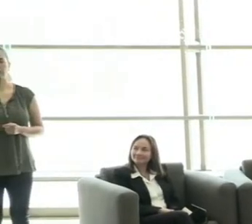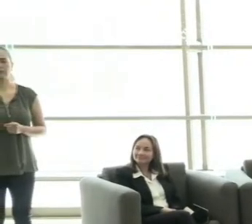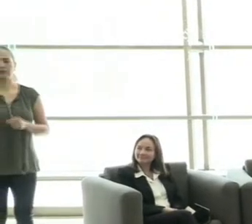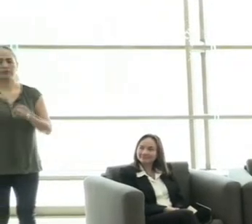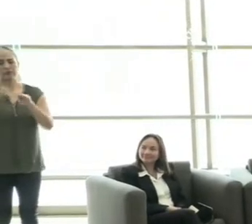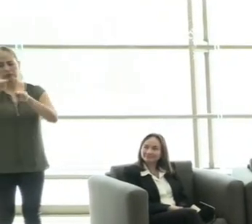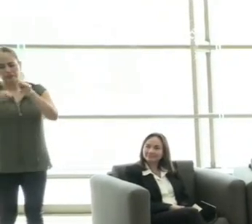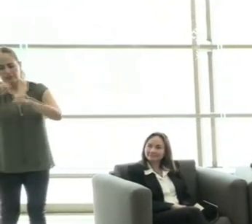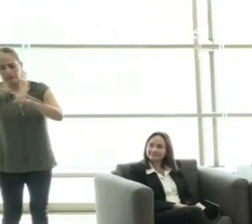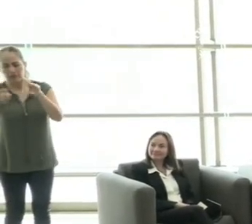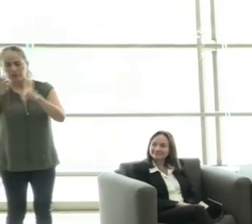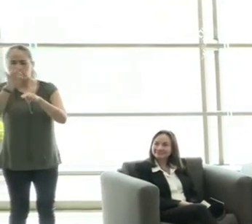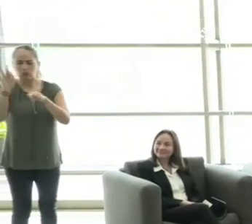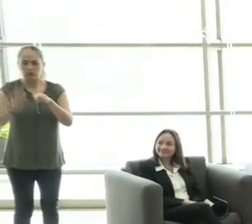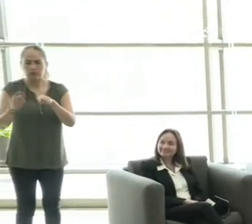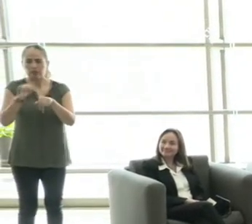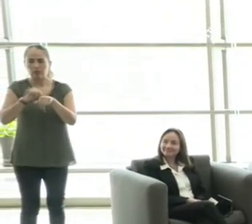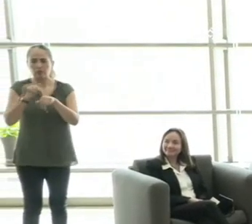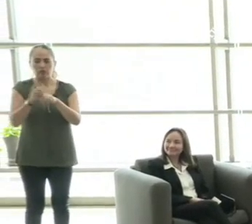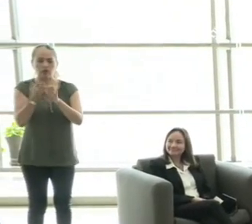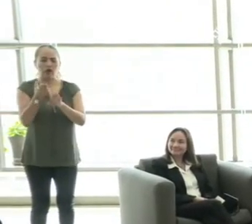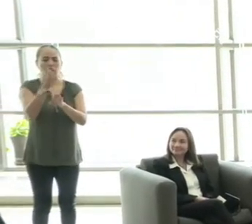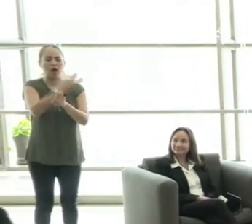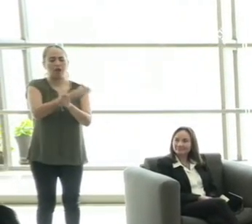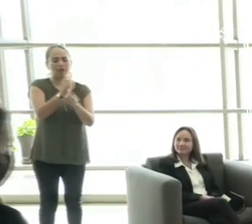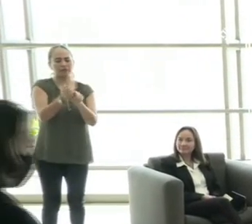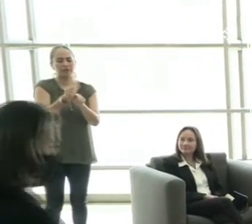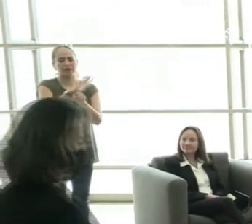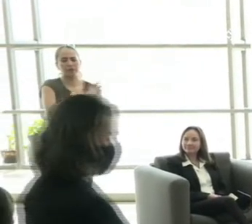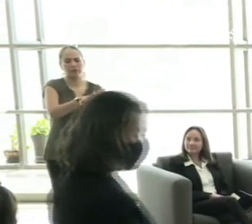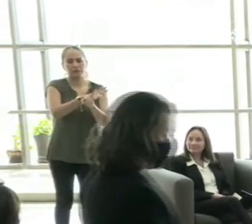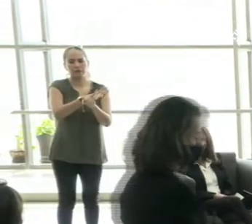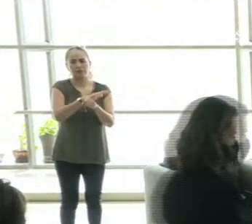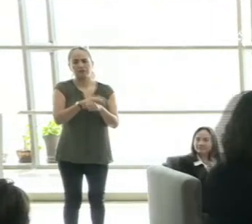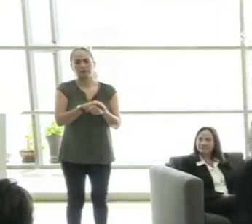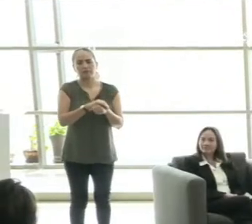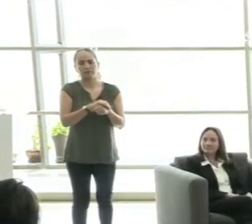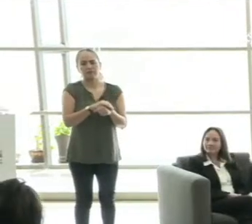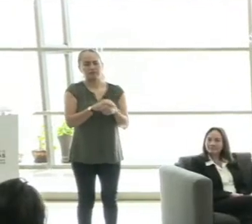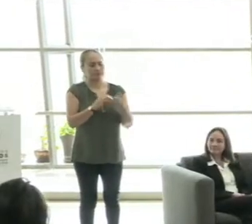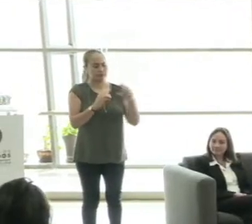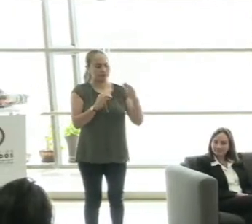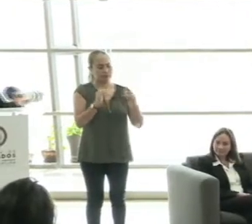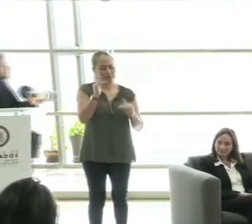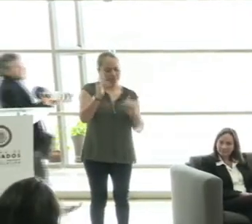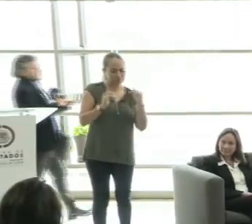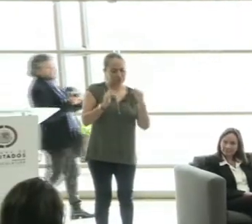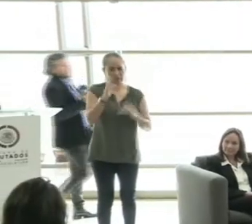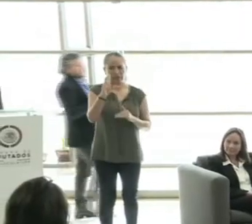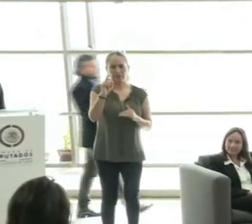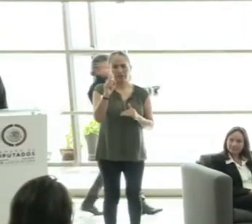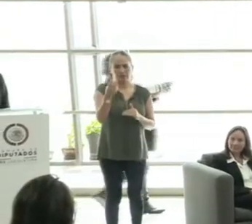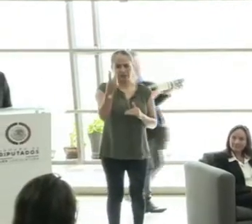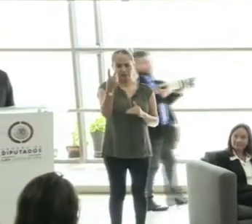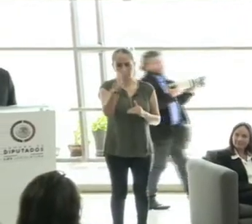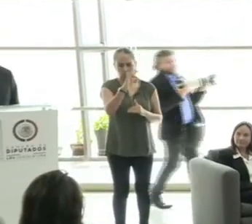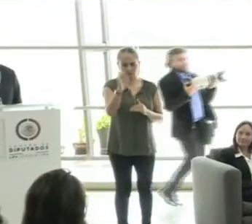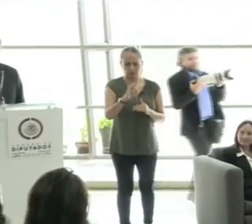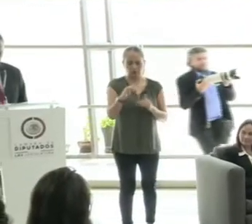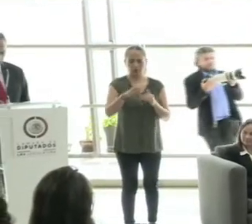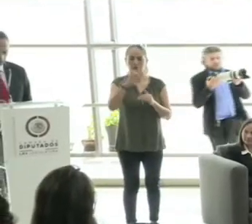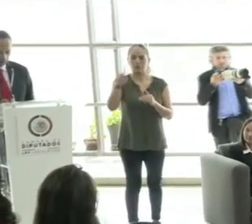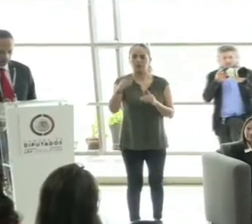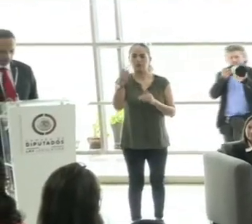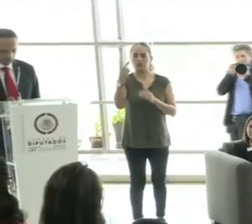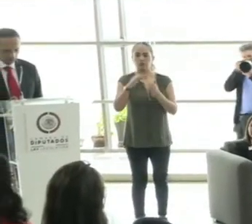encontraron mencionaban que antes de pandemia había una diferencial del 32% y para el 22 para el